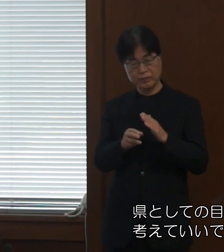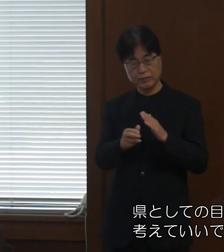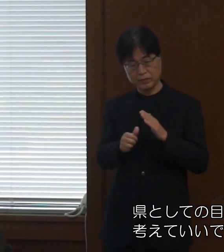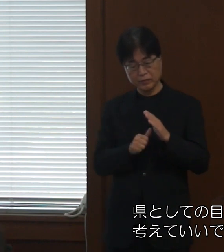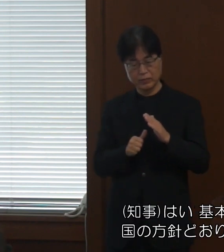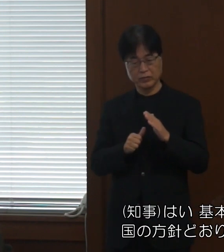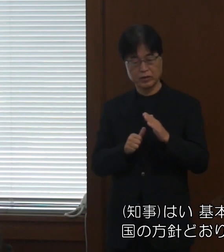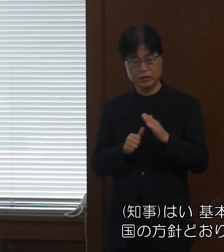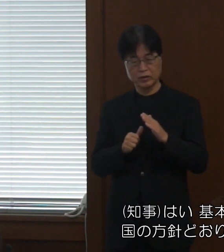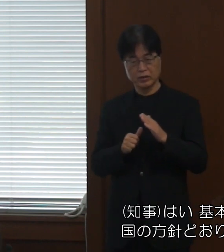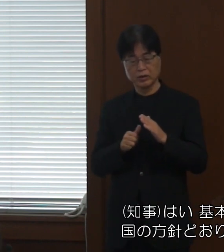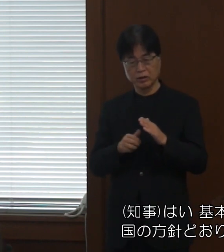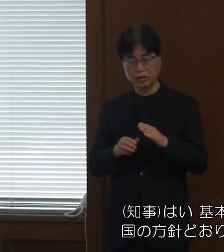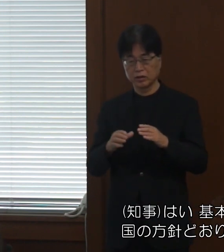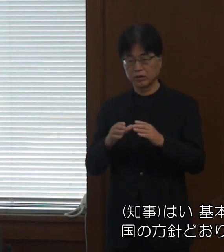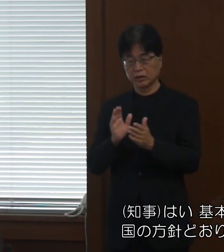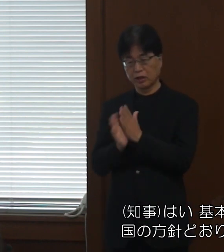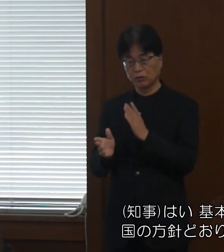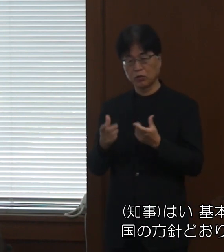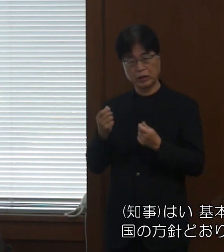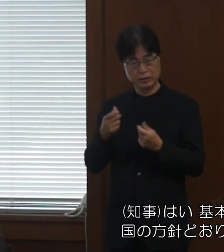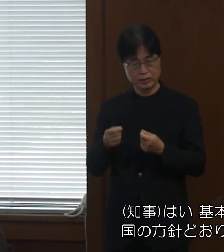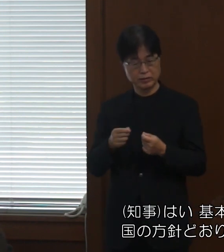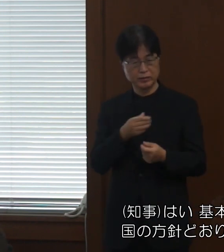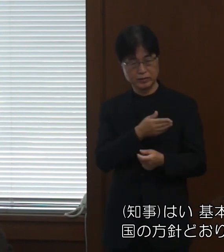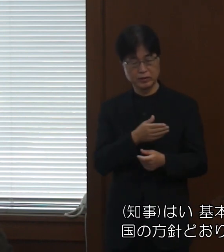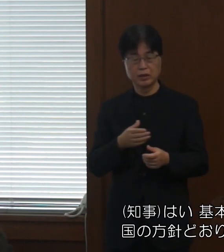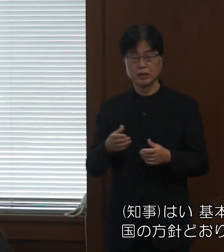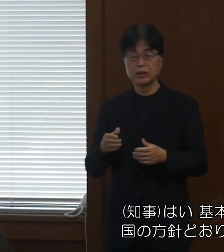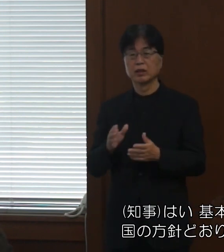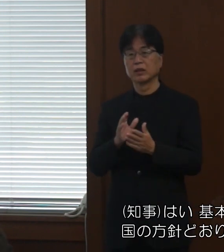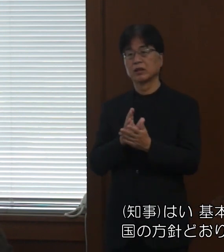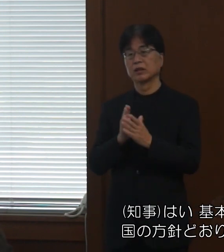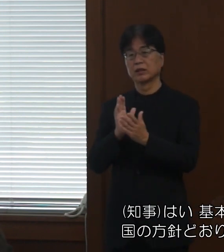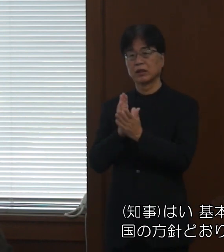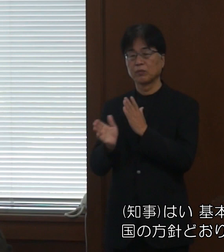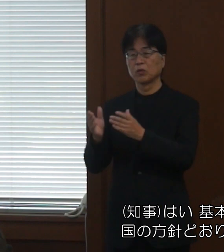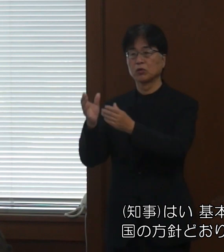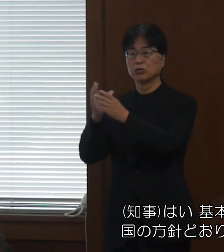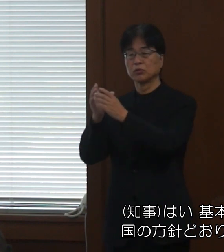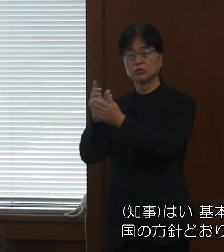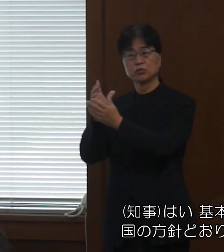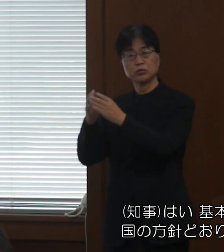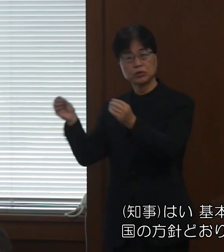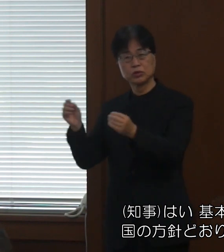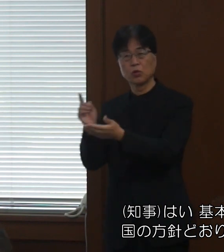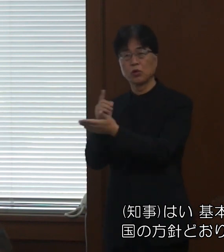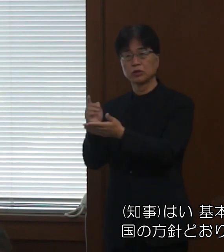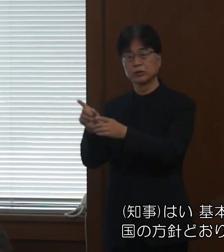と基本的な国の方針通りでいきたいというふうに思います